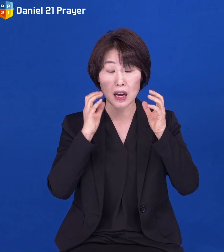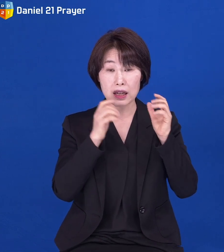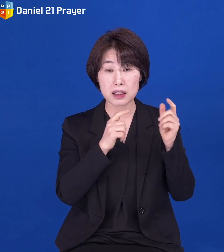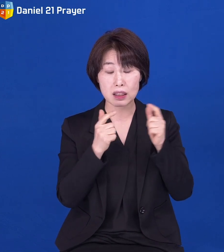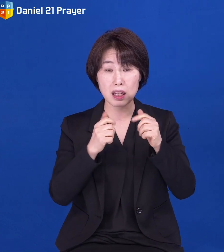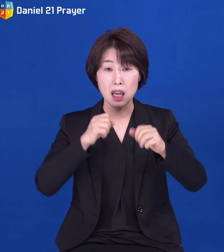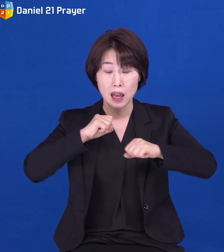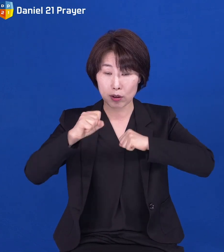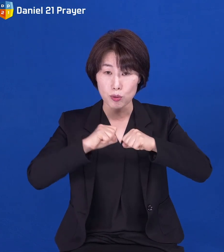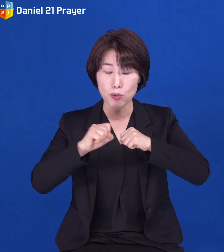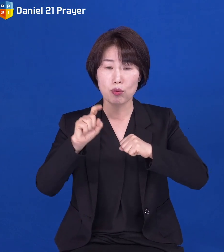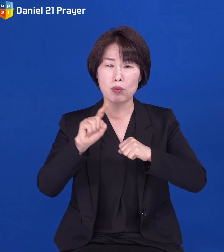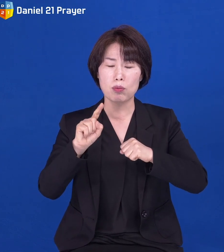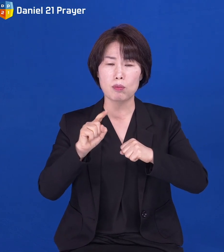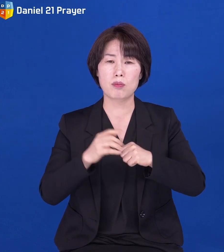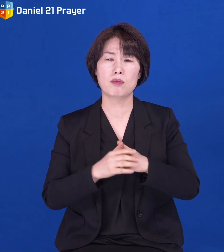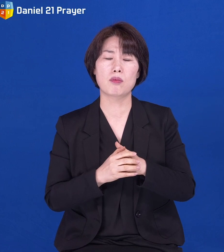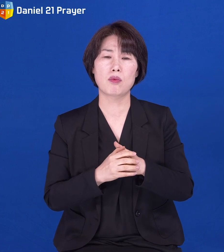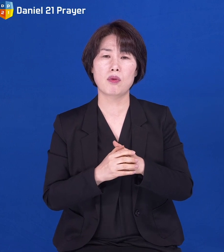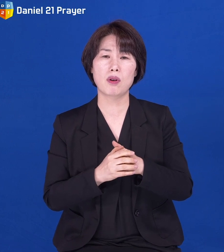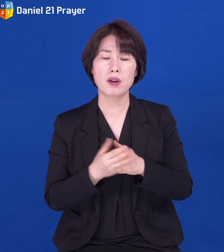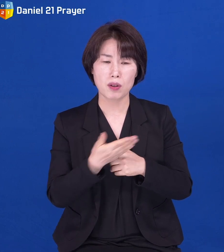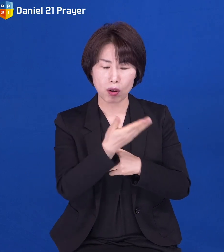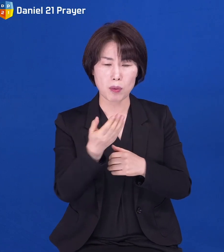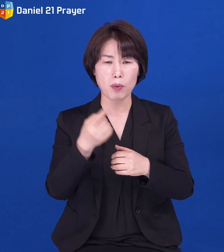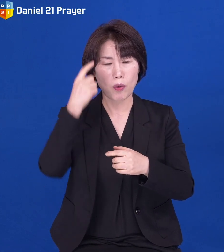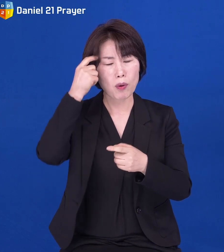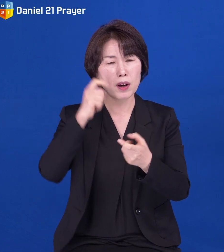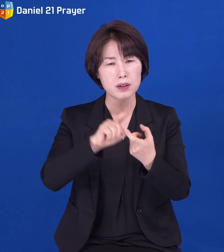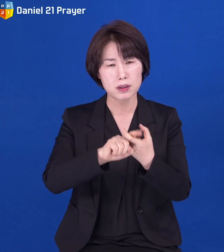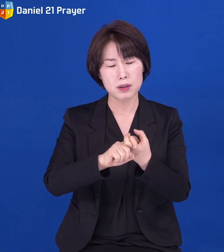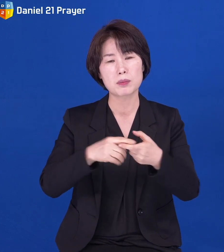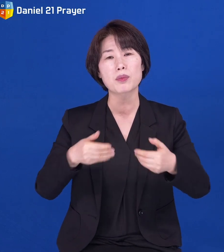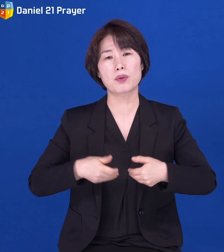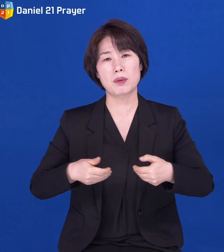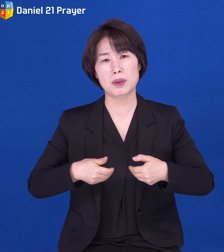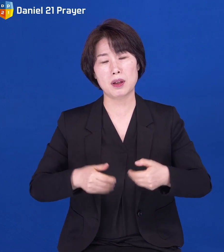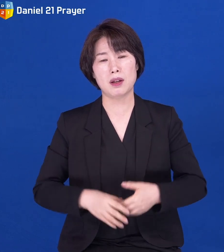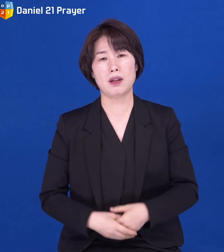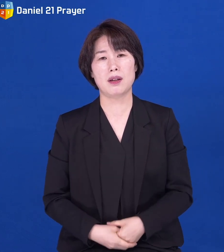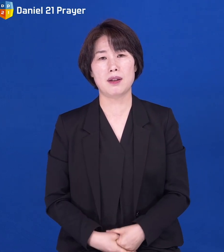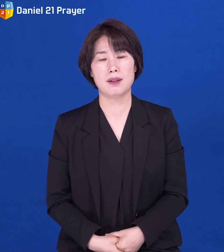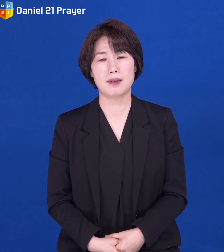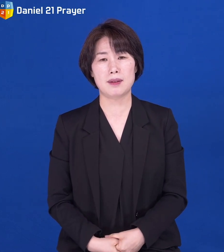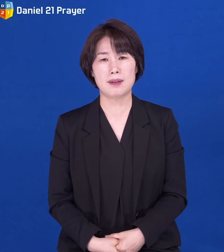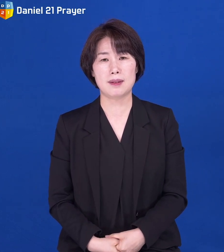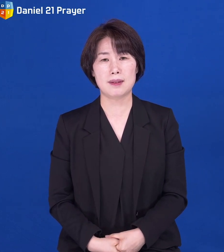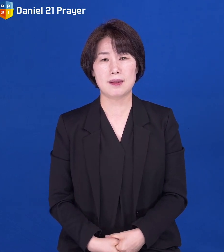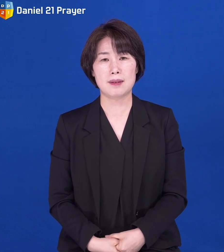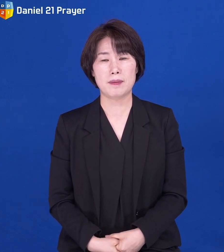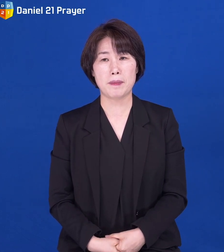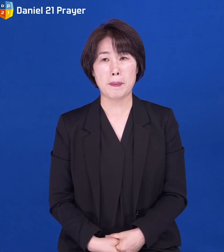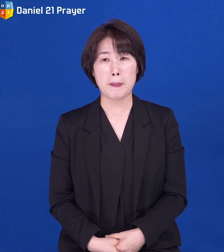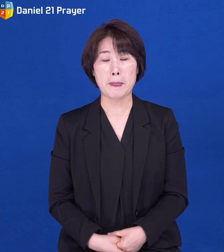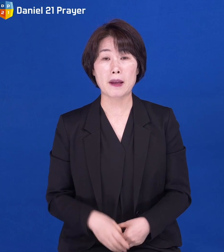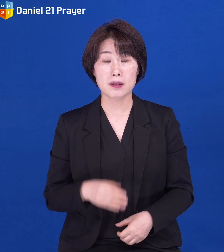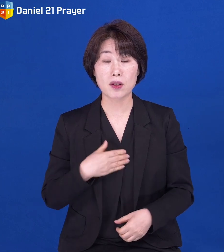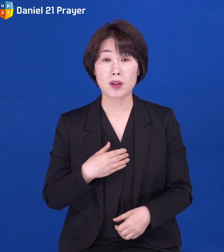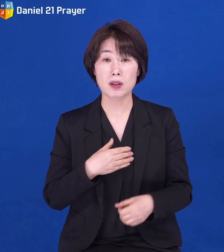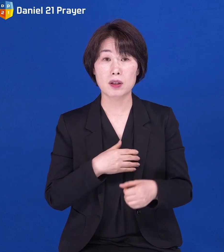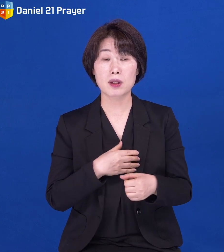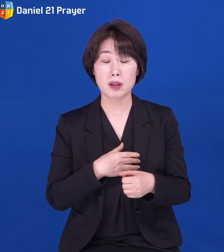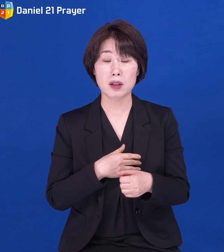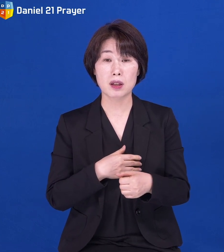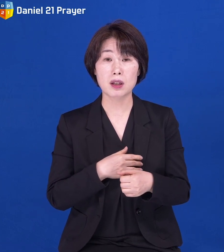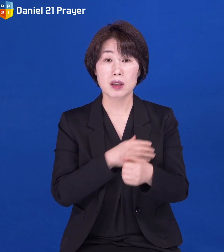여러분들의 정말 관심과 사랑이 너무 필요한 것이 저희는 그래도 좀 능력이 또 있고 강남권에 살고